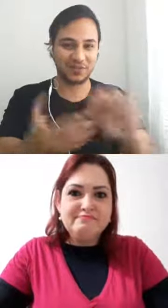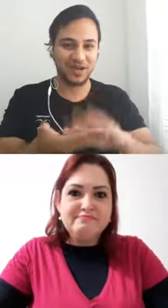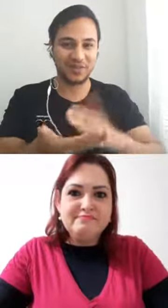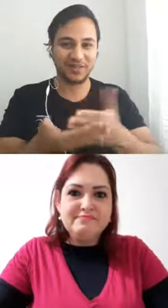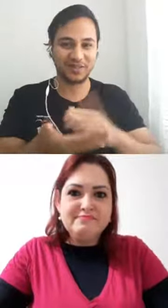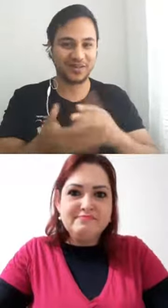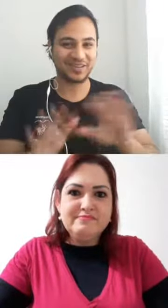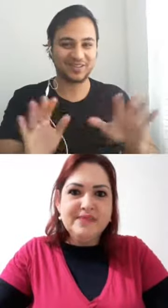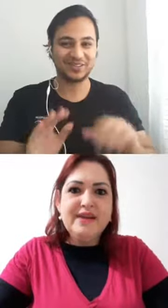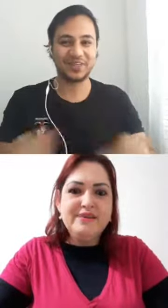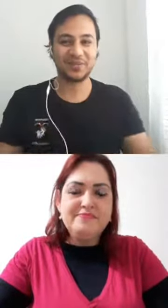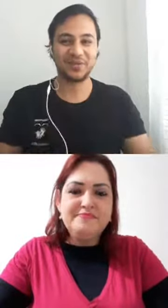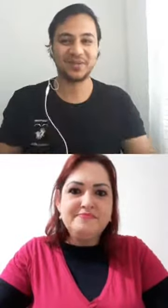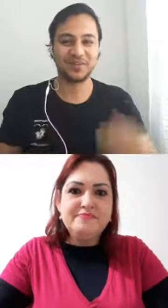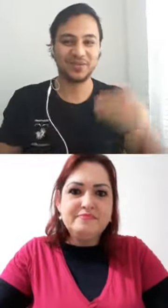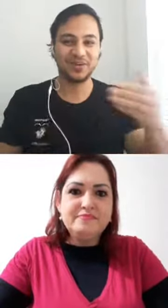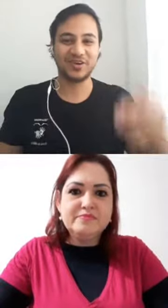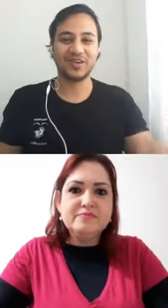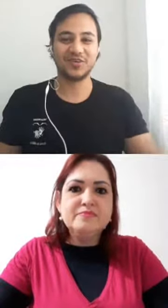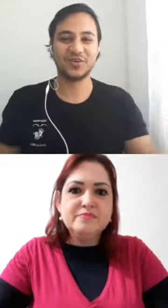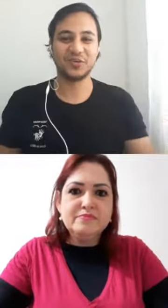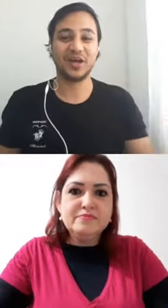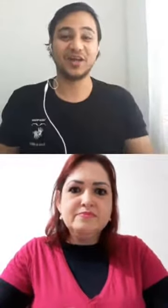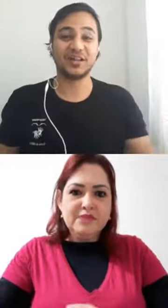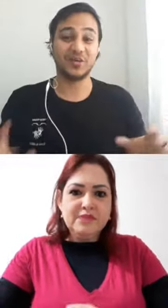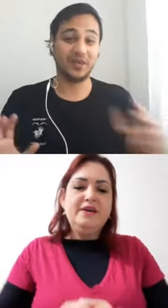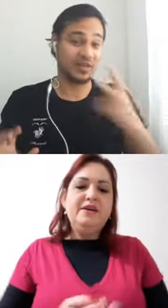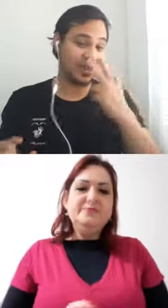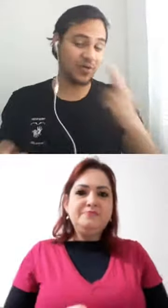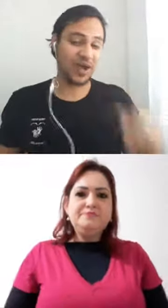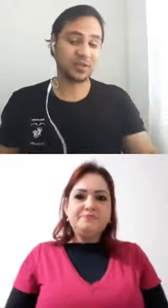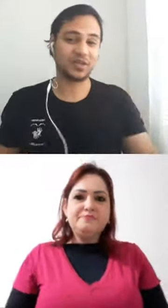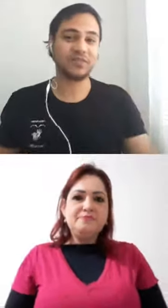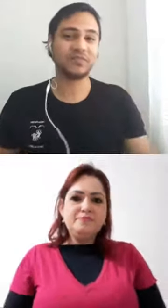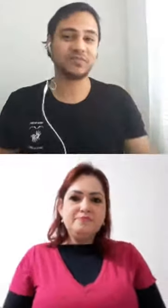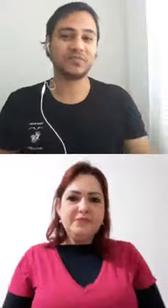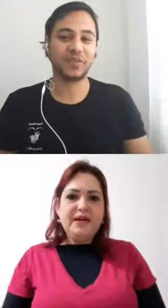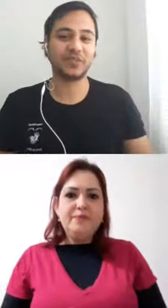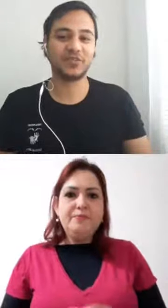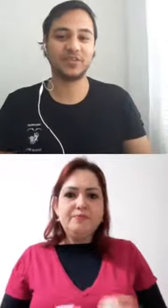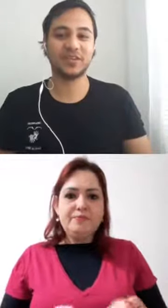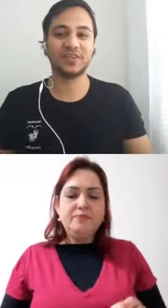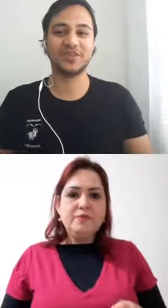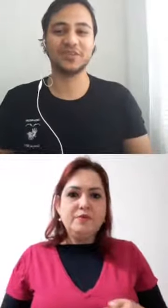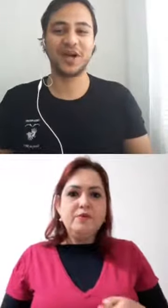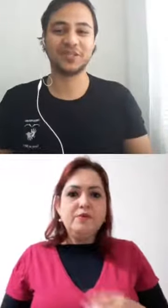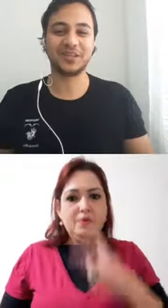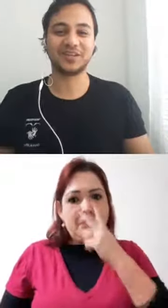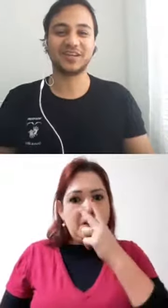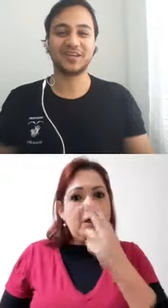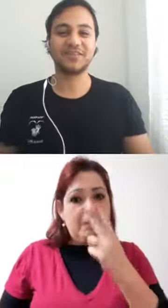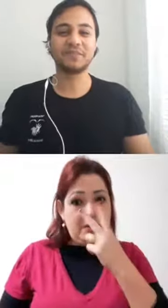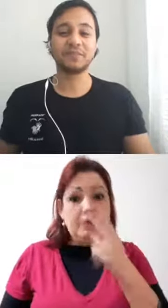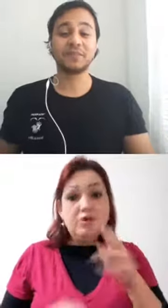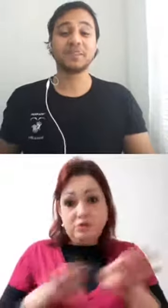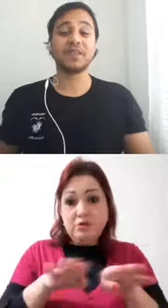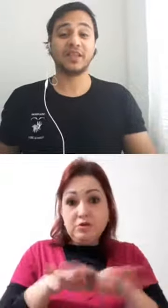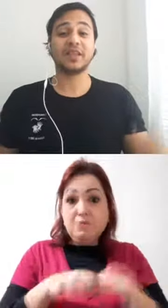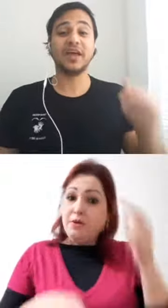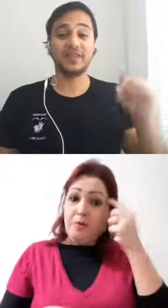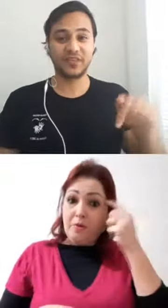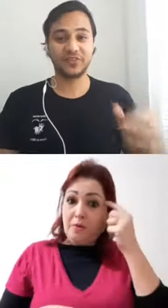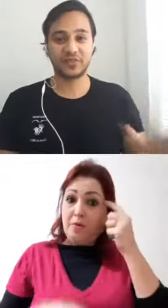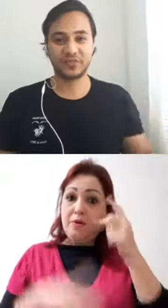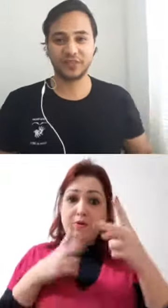fazer uma interpretaçãozinha para mim, que eu vou continuar. Então, né, eu acho, então, penso eu, né, não acho, tenho certeza,